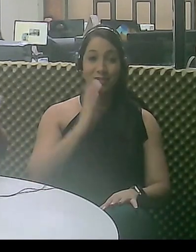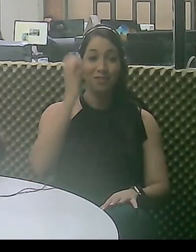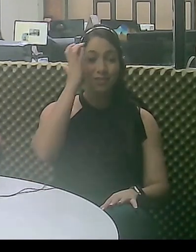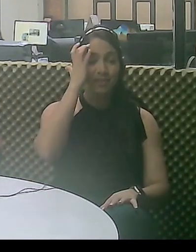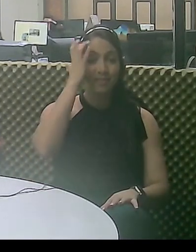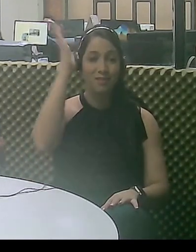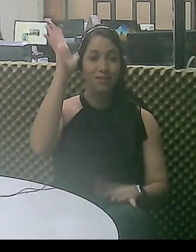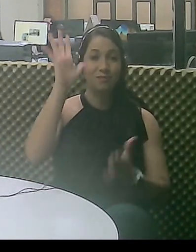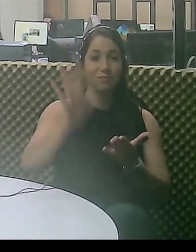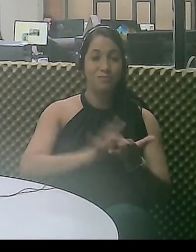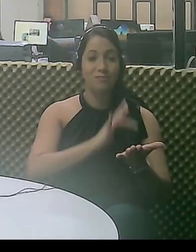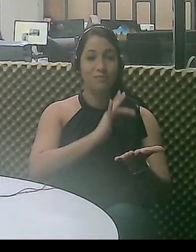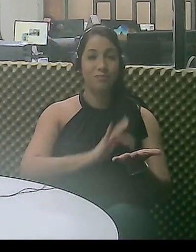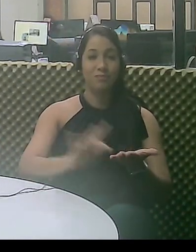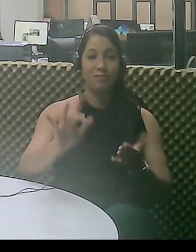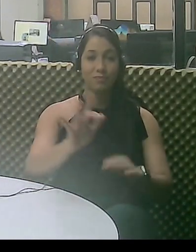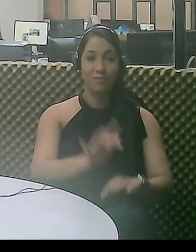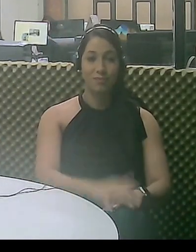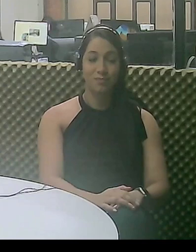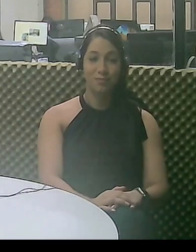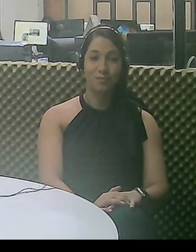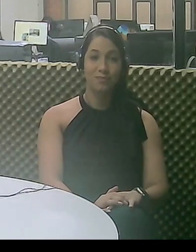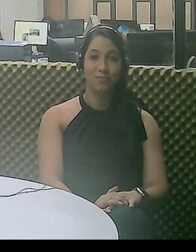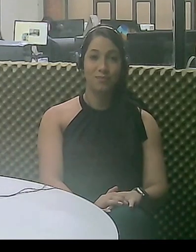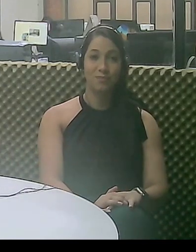Cidadão. Tudo fácil, na palma da mão.